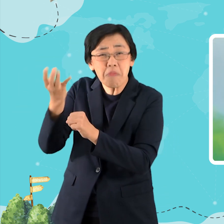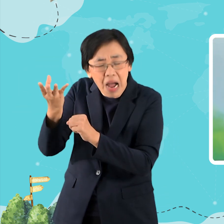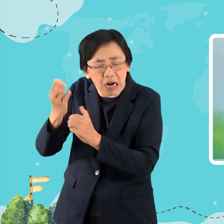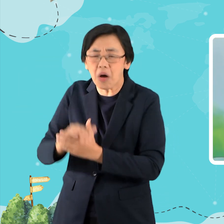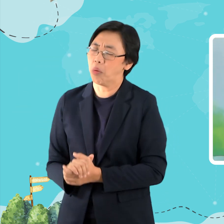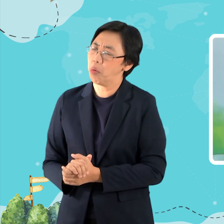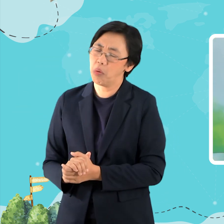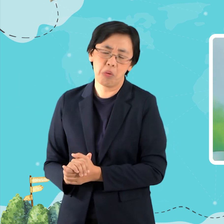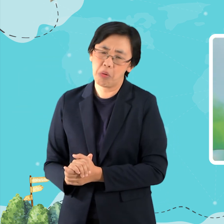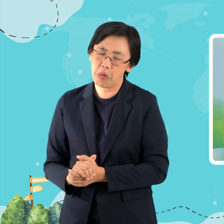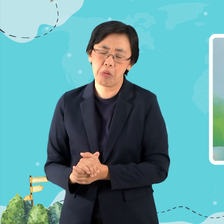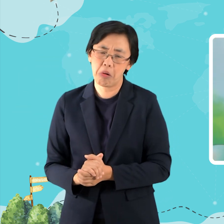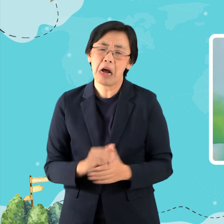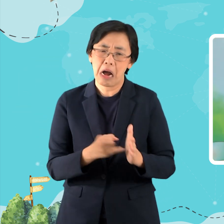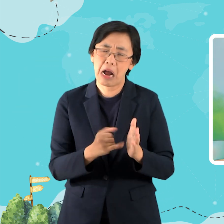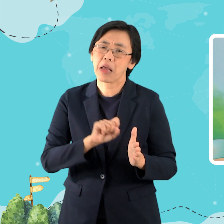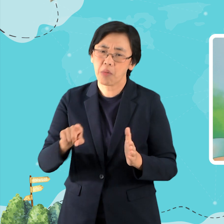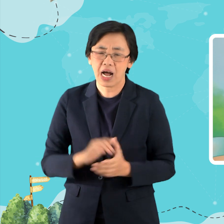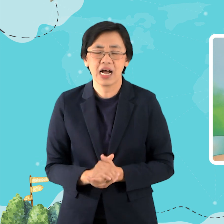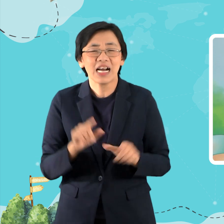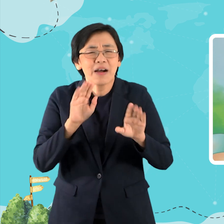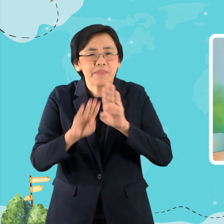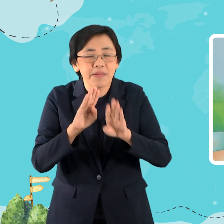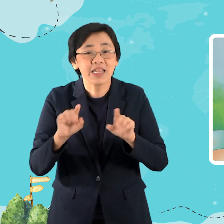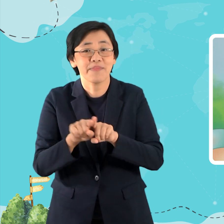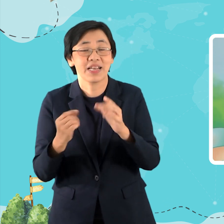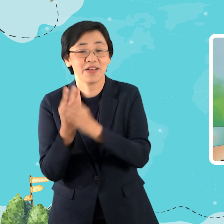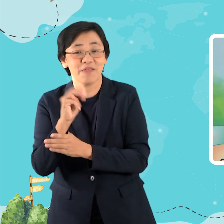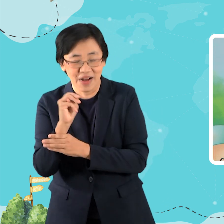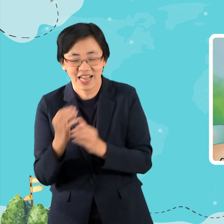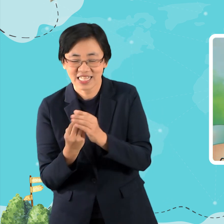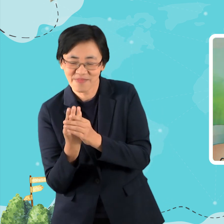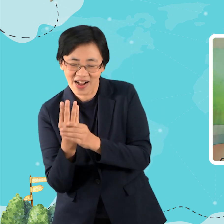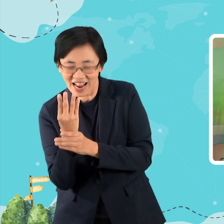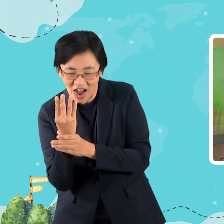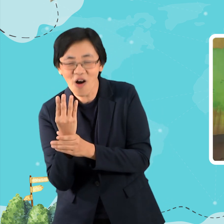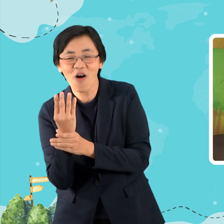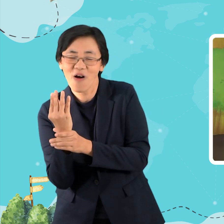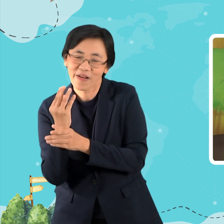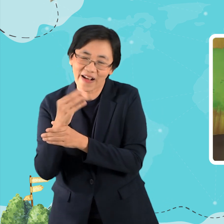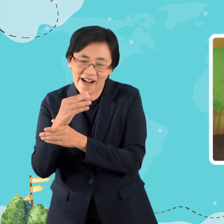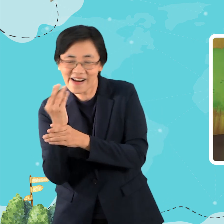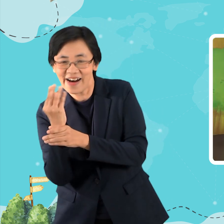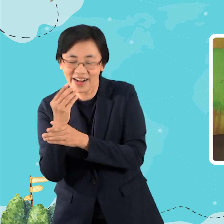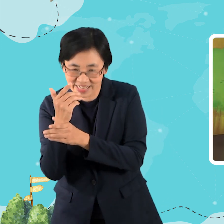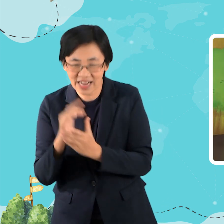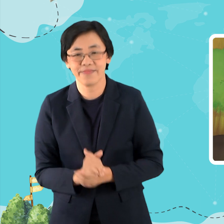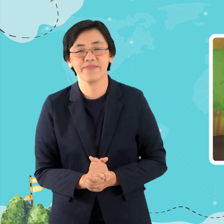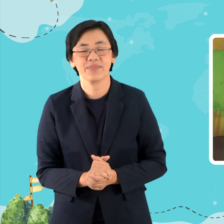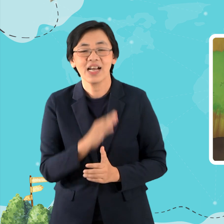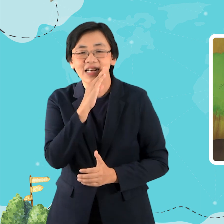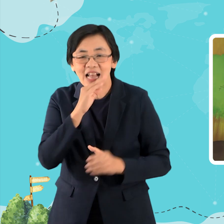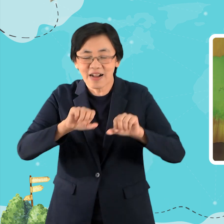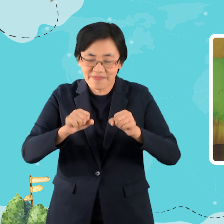ากเปรียบอายุของคนกับไม้เมื่ออายุยังน้อยก็ยังอ่อนนะจ๊ะ